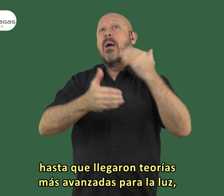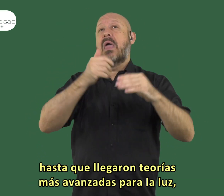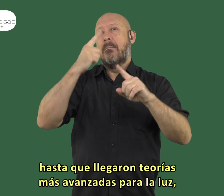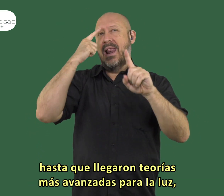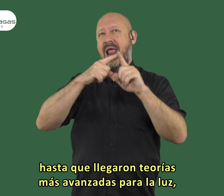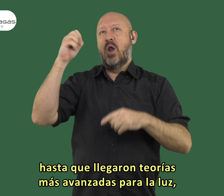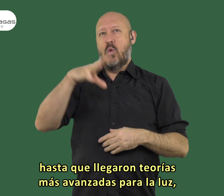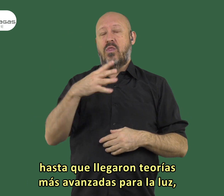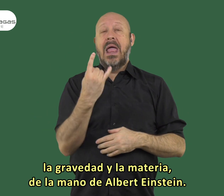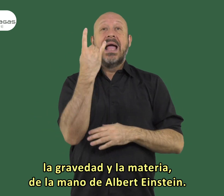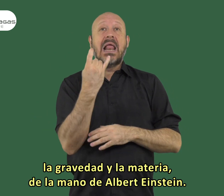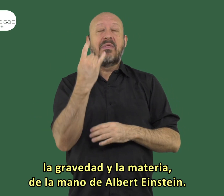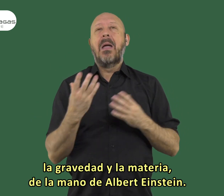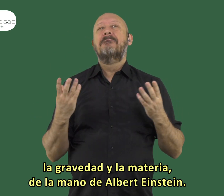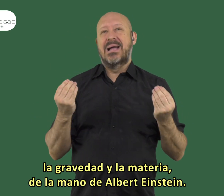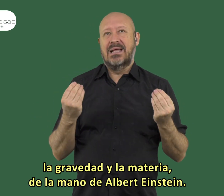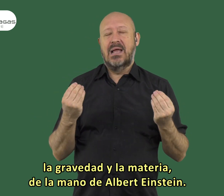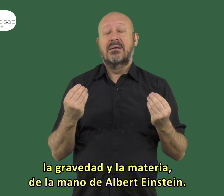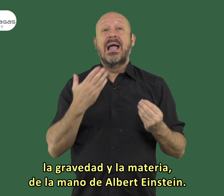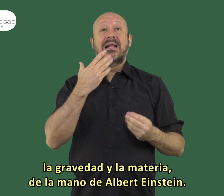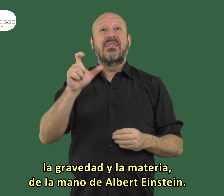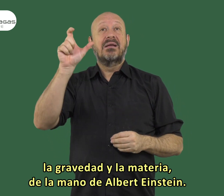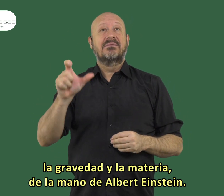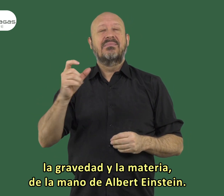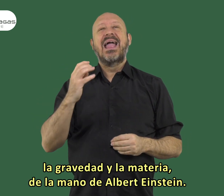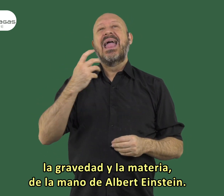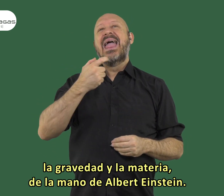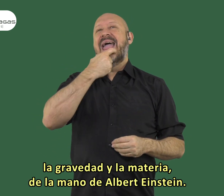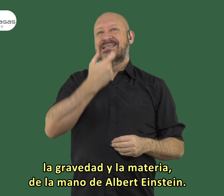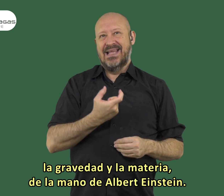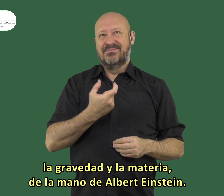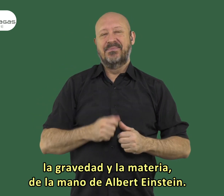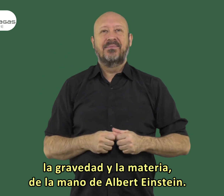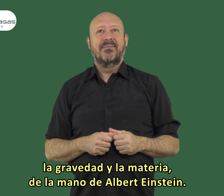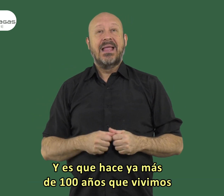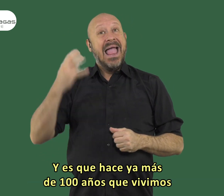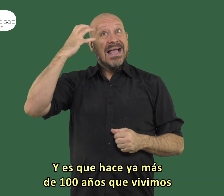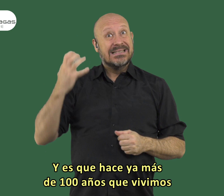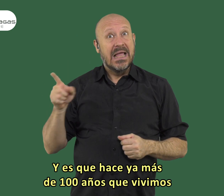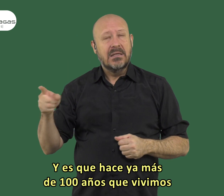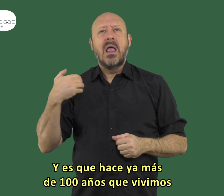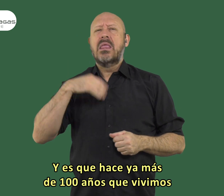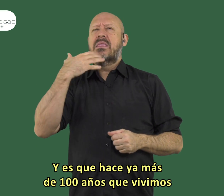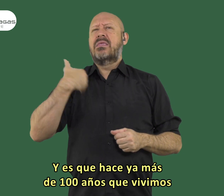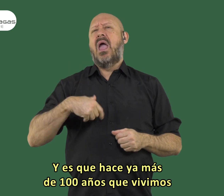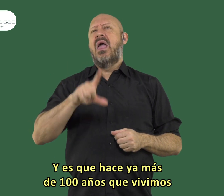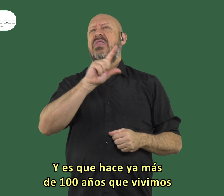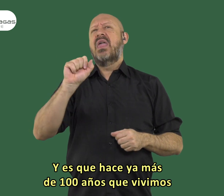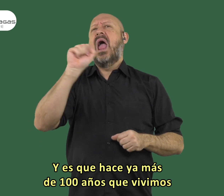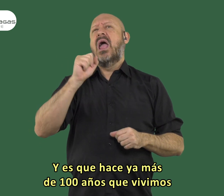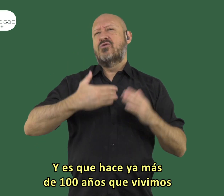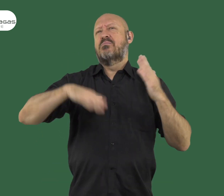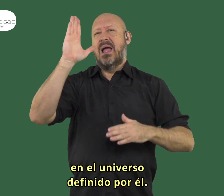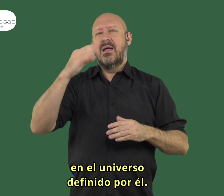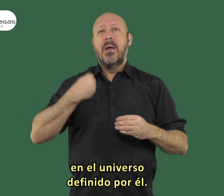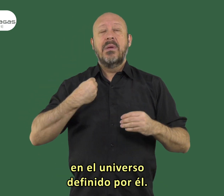más avanzadas para la luz, la gravedad y la materia, de la mano de Albert Einstein. Y es que hace ya más de 100 años